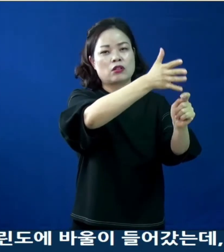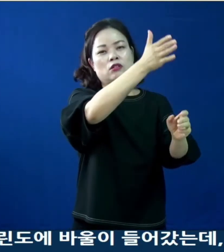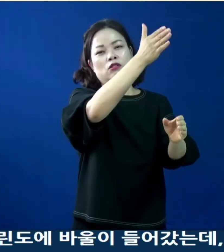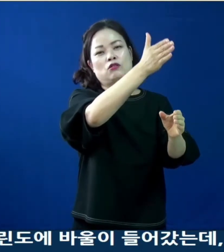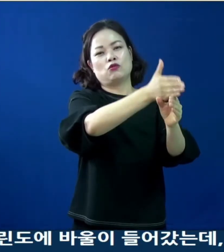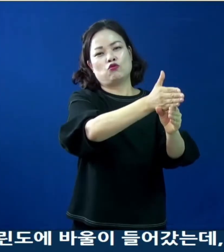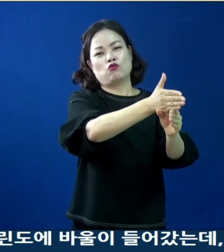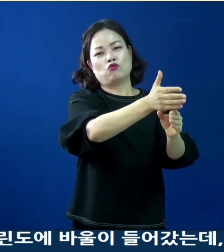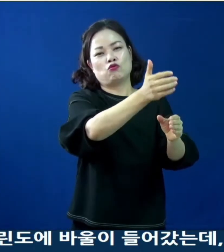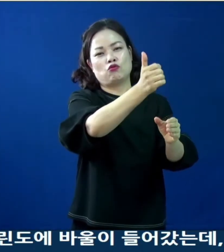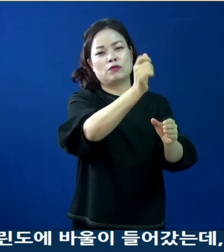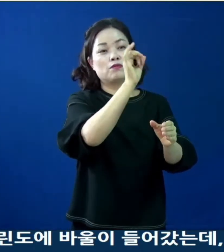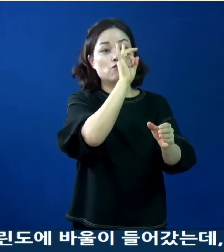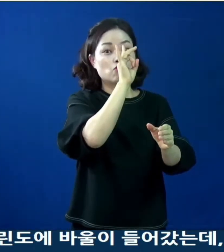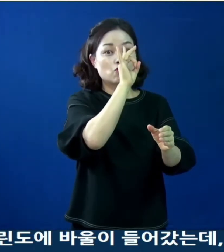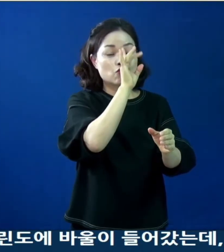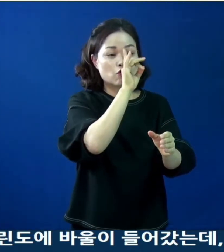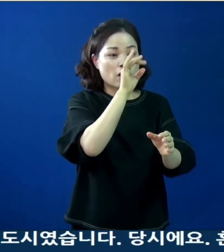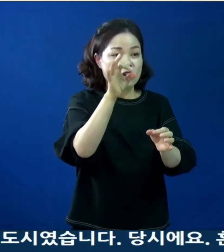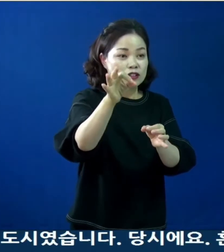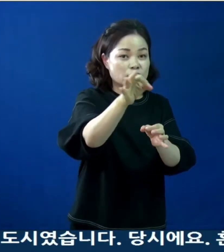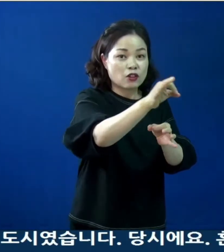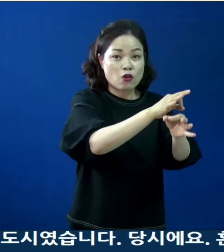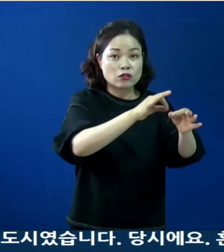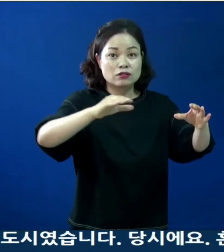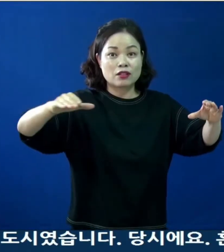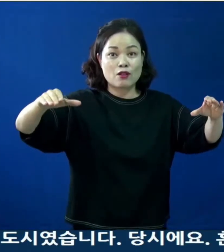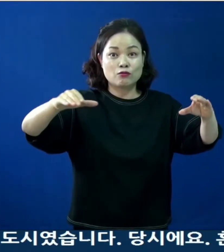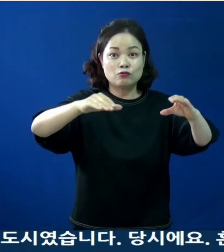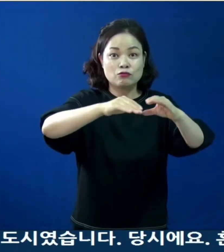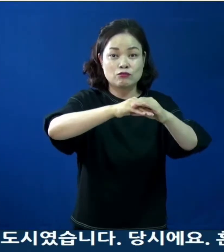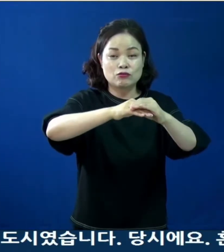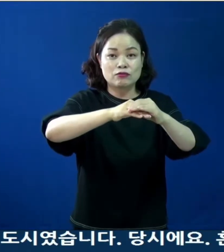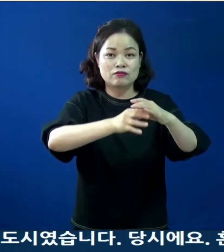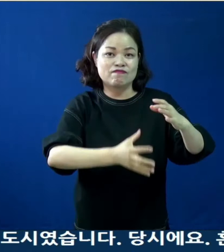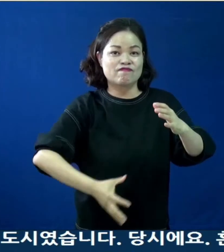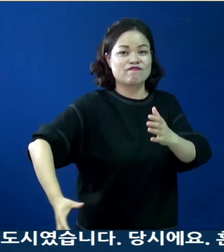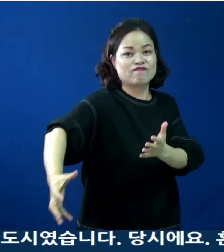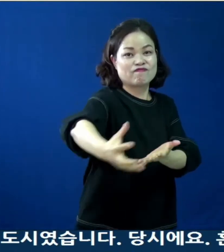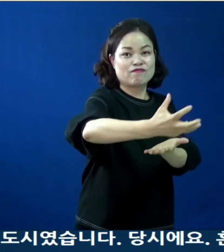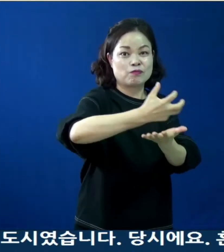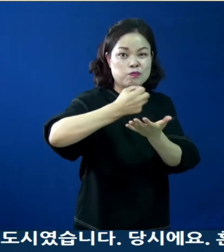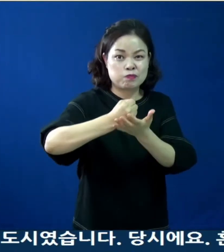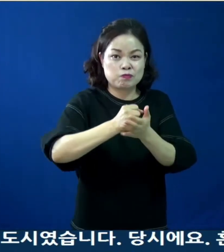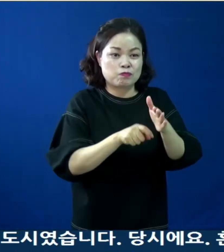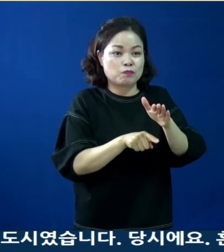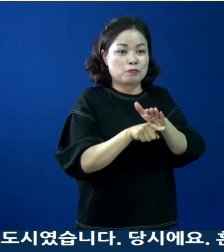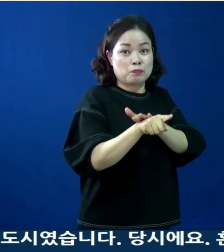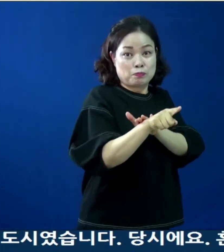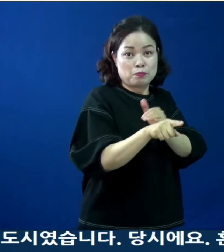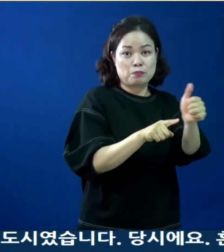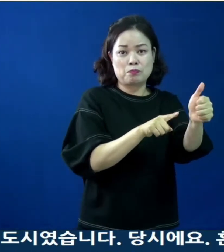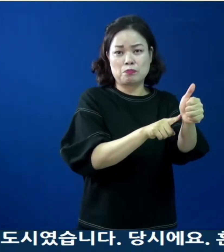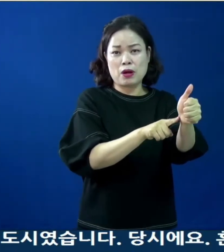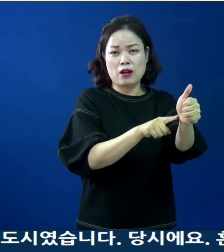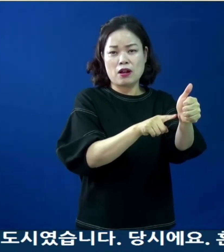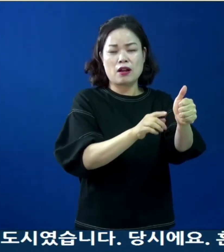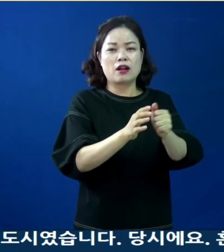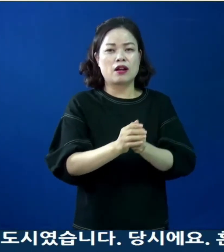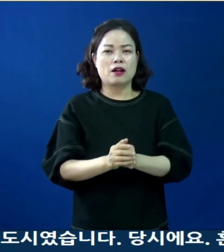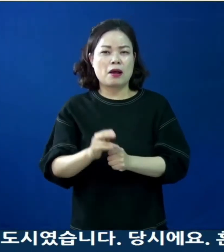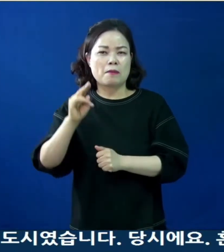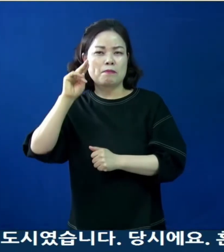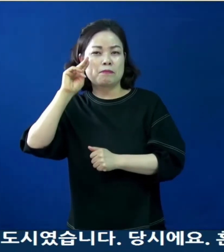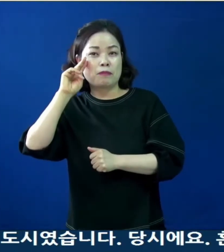중심이었고요. 경제, 문화 이런 것을 선도하는 신흥 도시였고, 바울은 고린도에